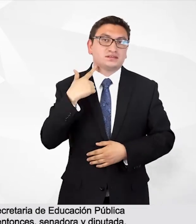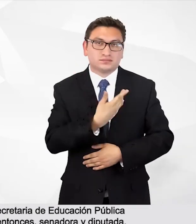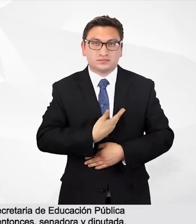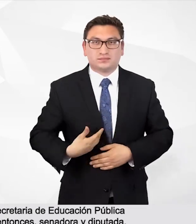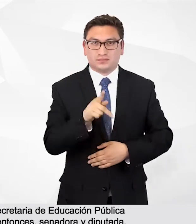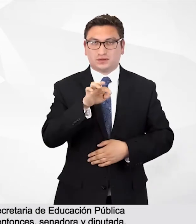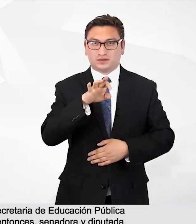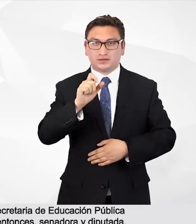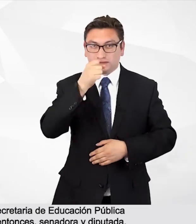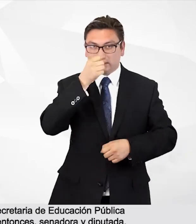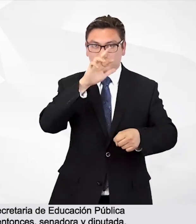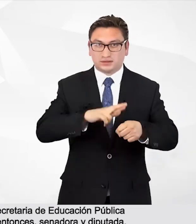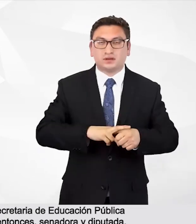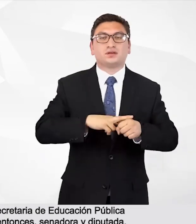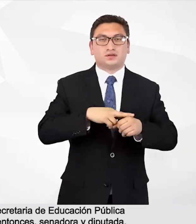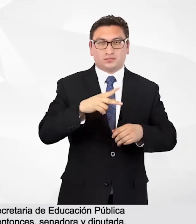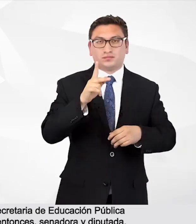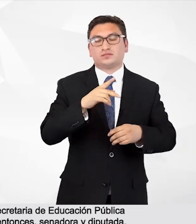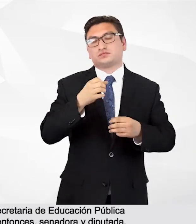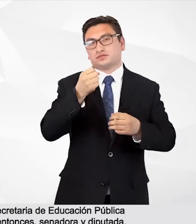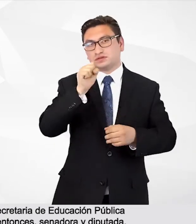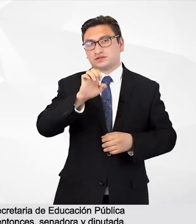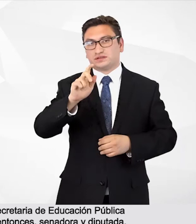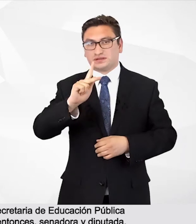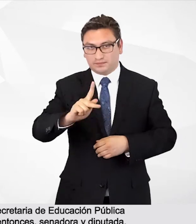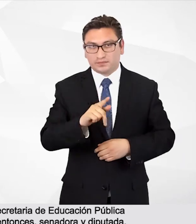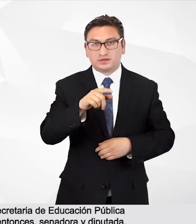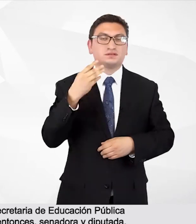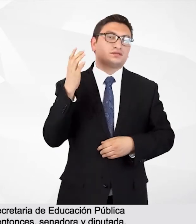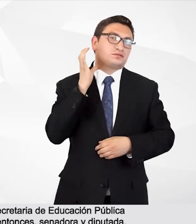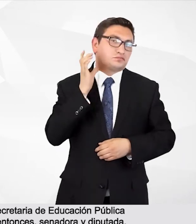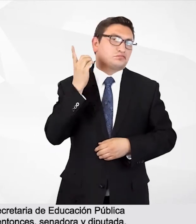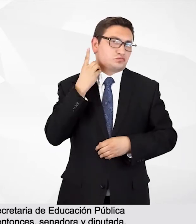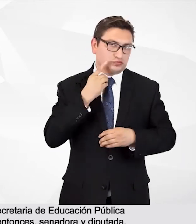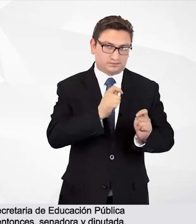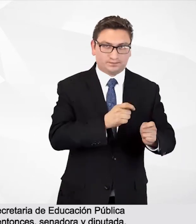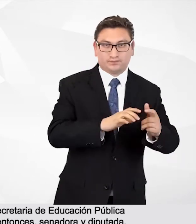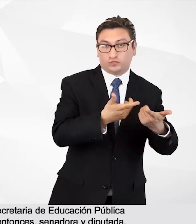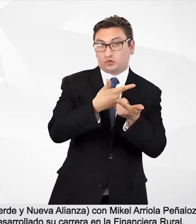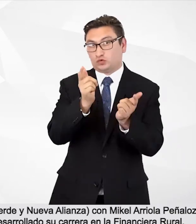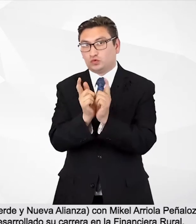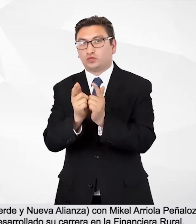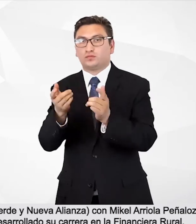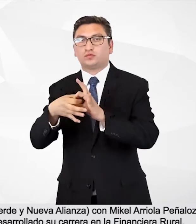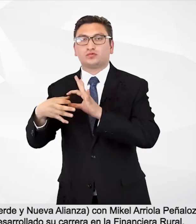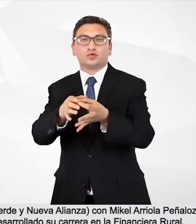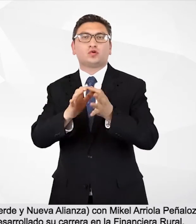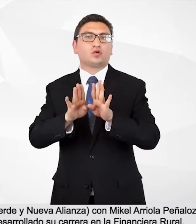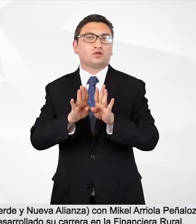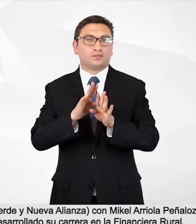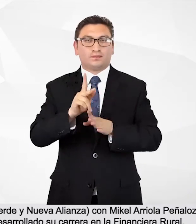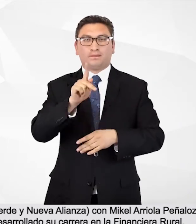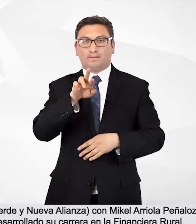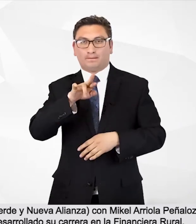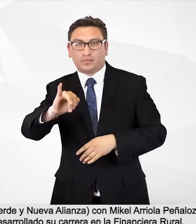secretaria de Educación Pública del Distrito Federal en ese entonces. Senadora y diputada. La Coalición Todos por México, PRI,